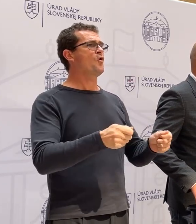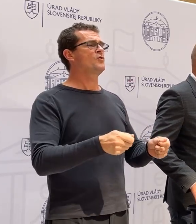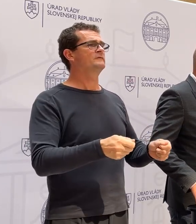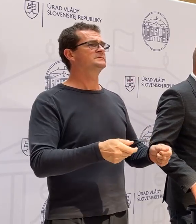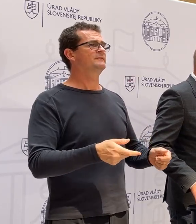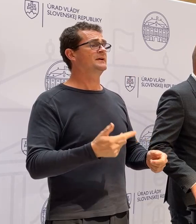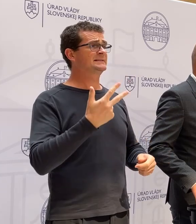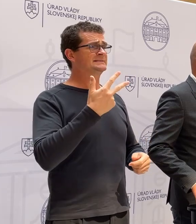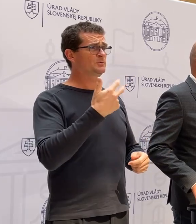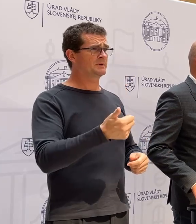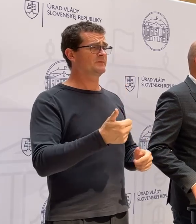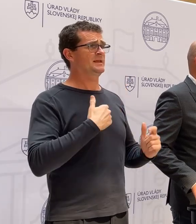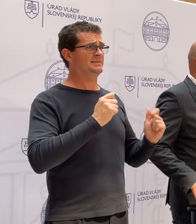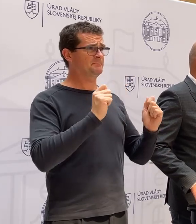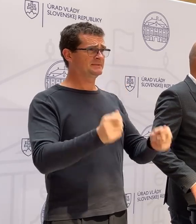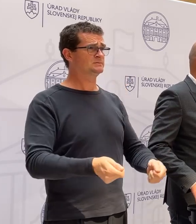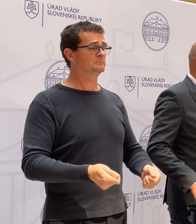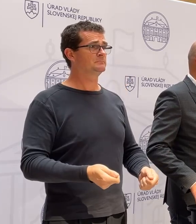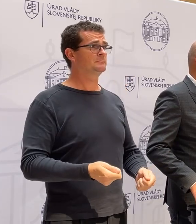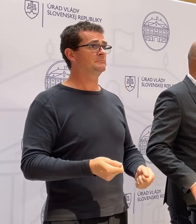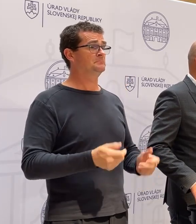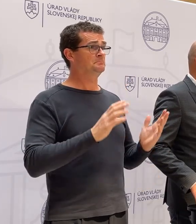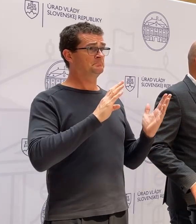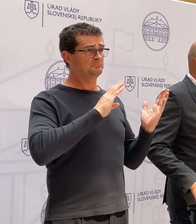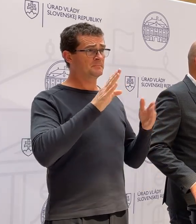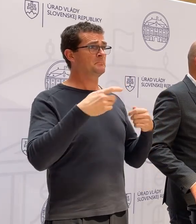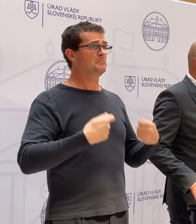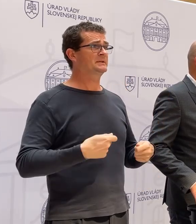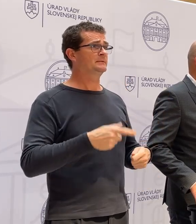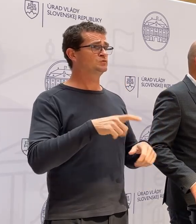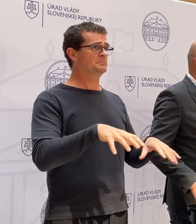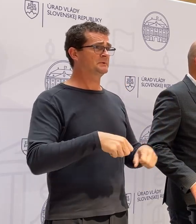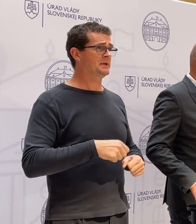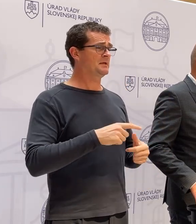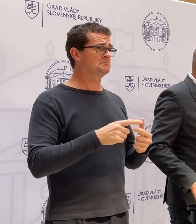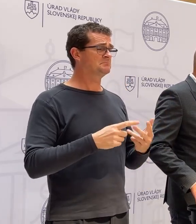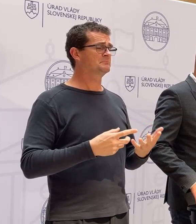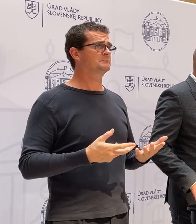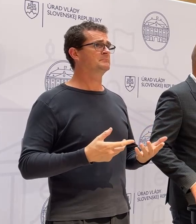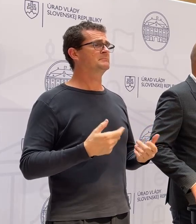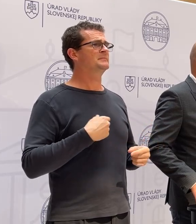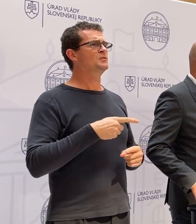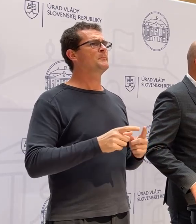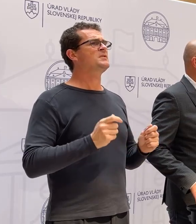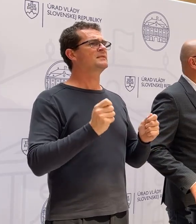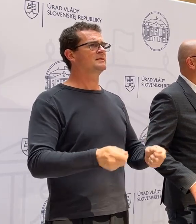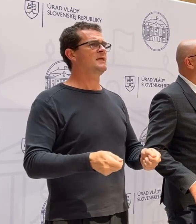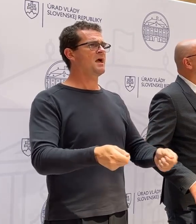To sa 31. pôjdem podať demisiu. Ale že rovno za... Ale prezidentka vás musí prijať a toto všetko má... Nie, ja to podám do